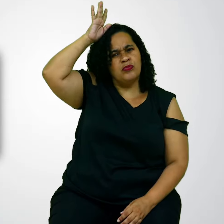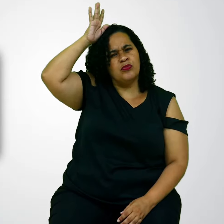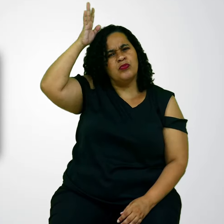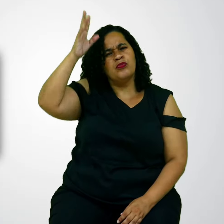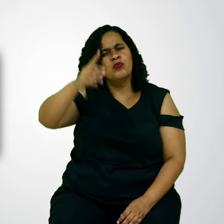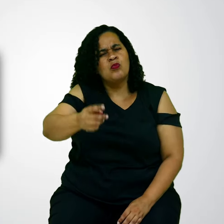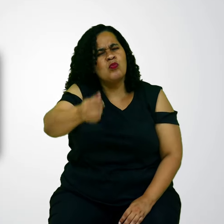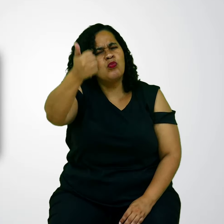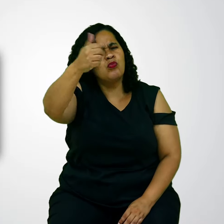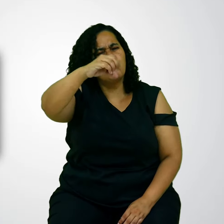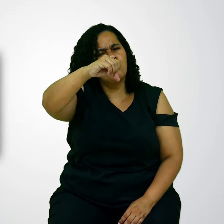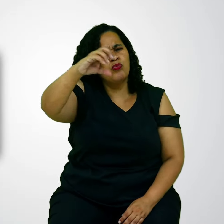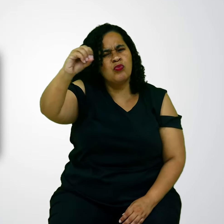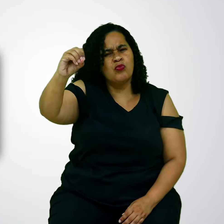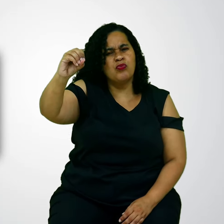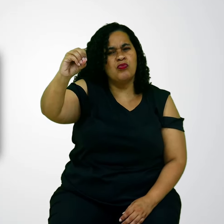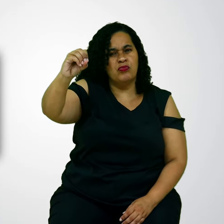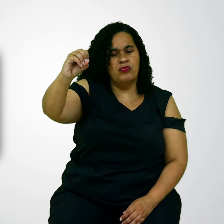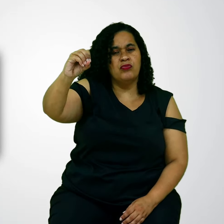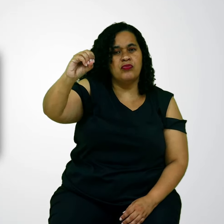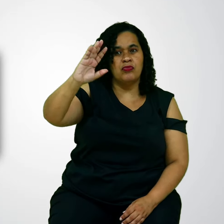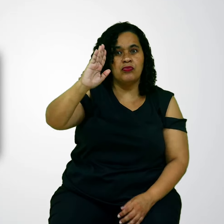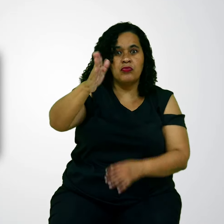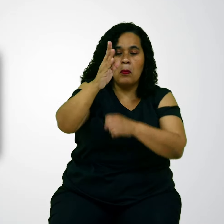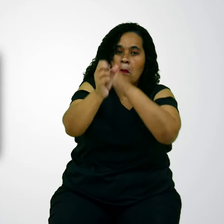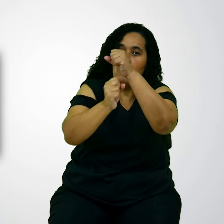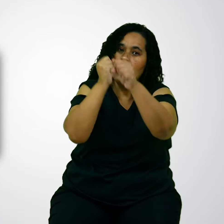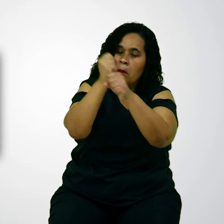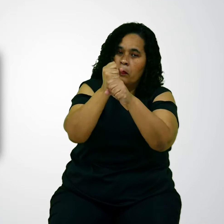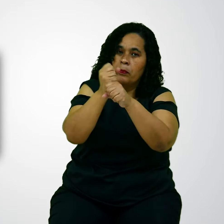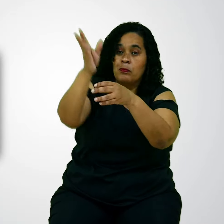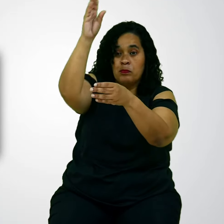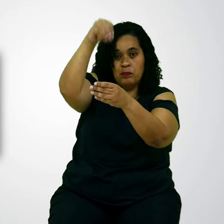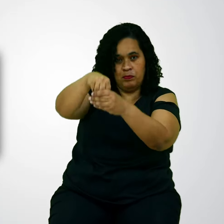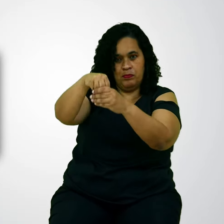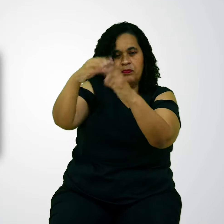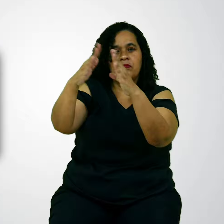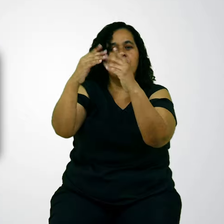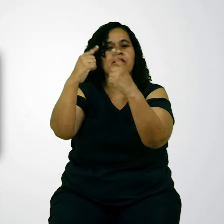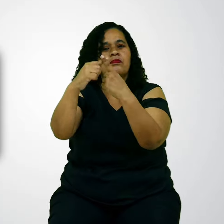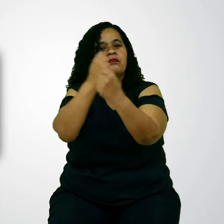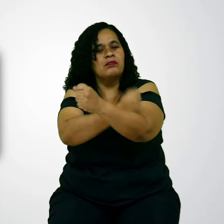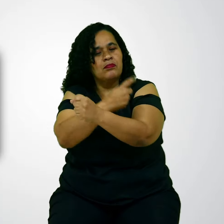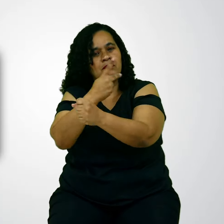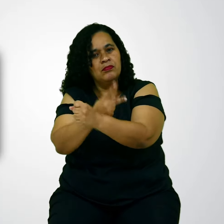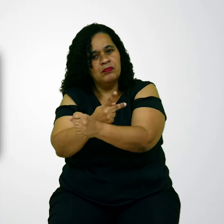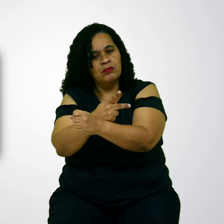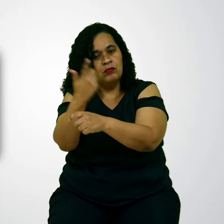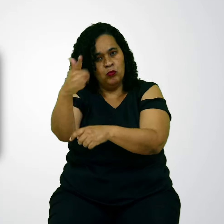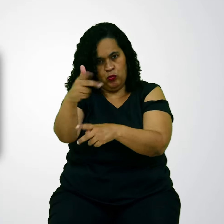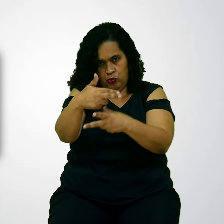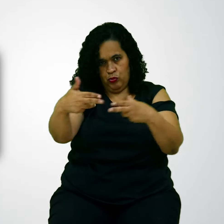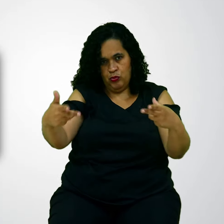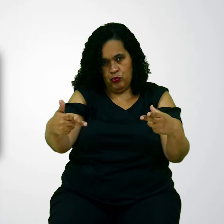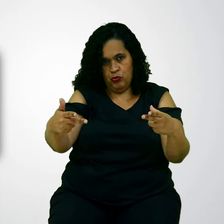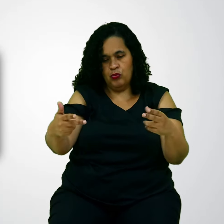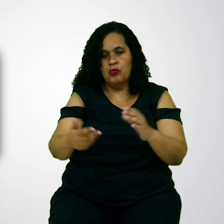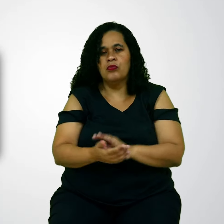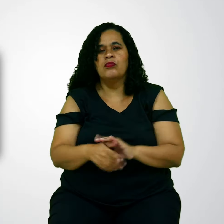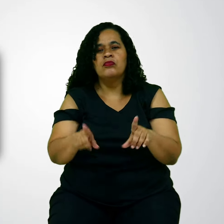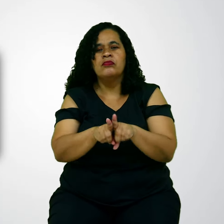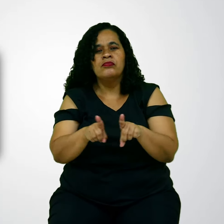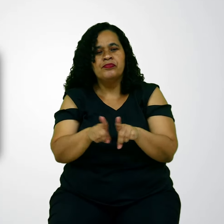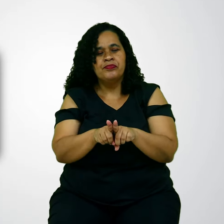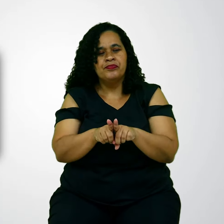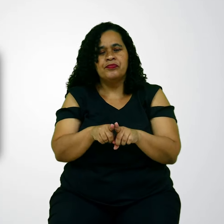enxerga o avivamento dentro da denominação. Uma segunda característica, e eu diria que classificaria aqui